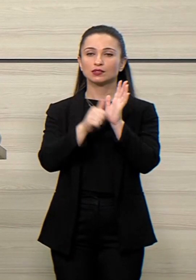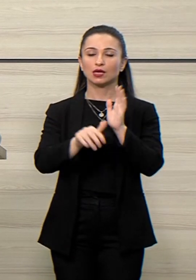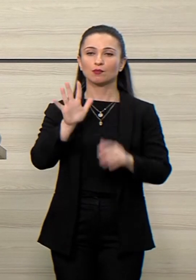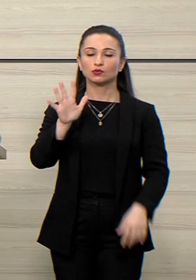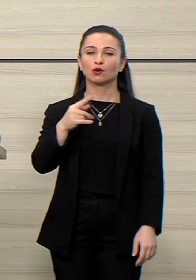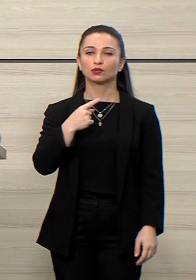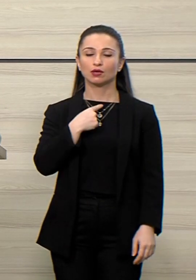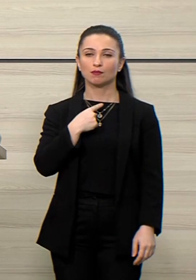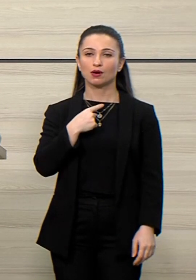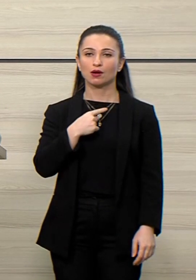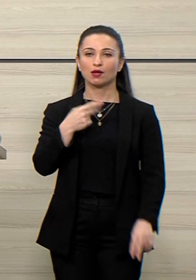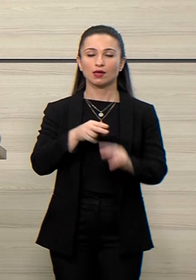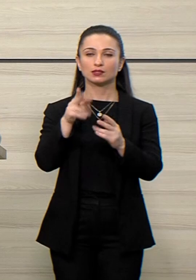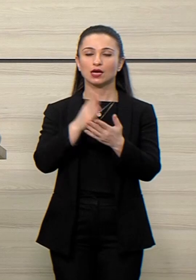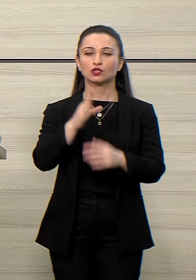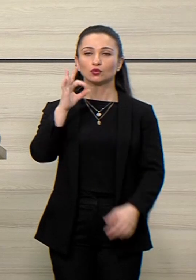1865 ხმა, ეს არის